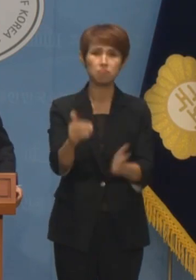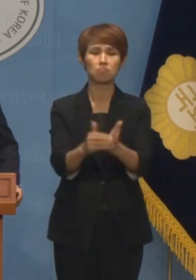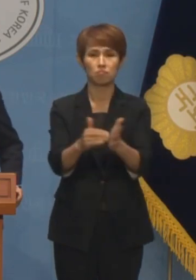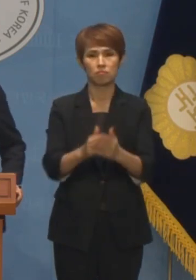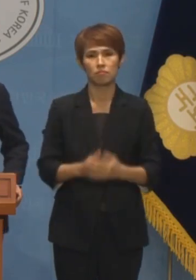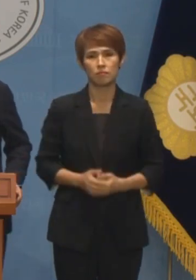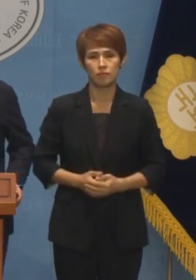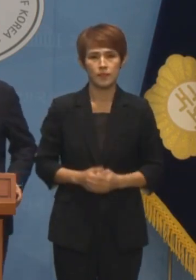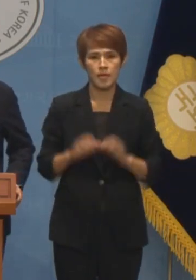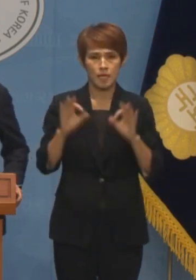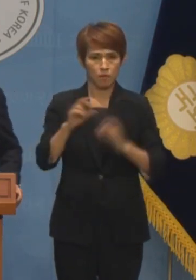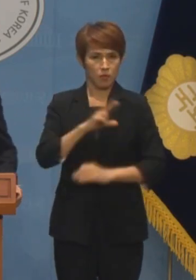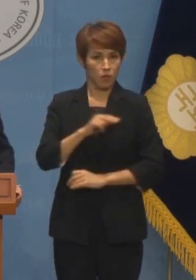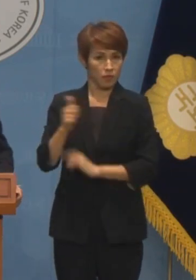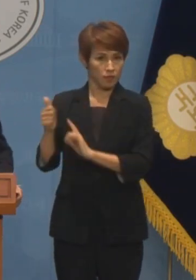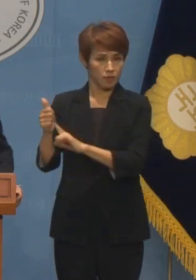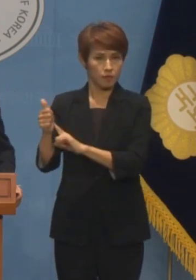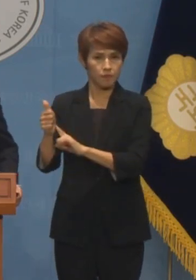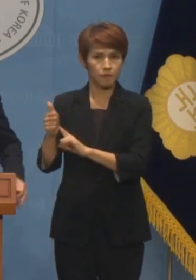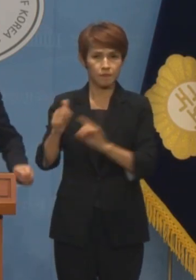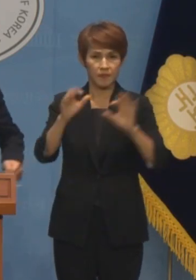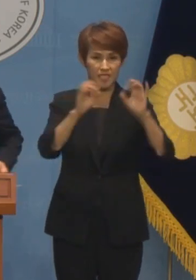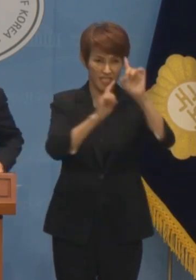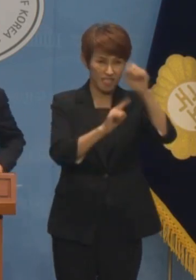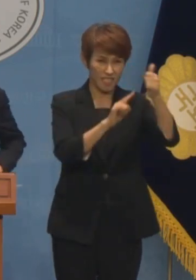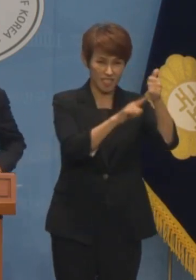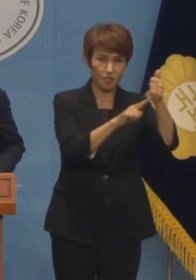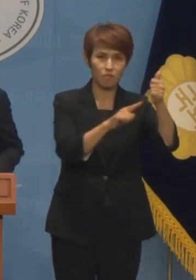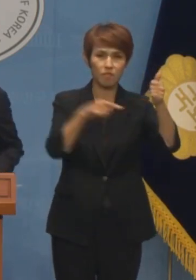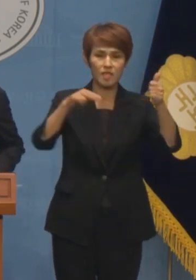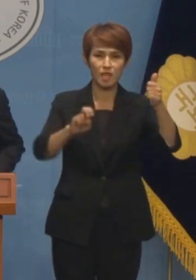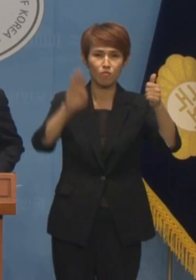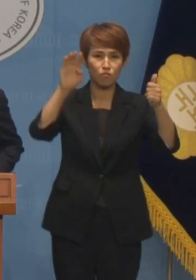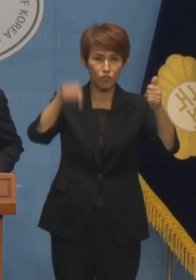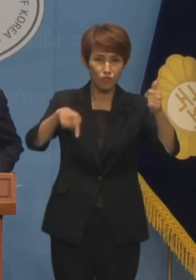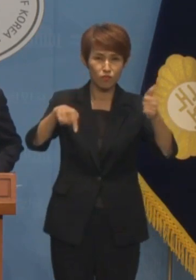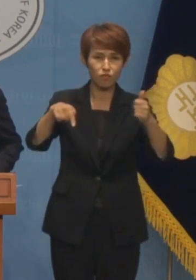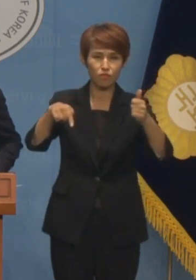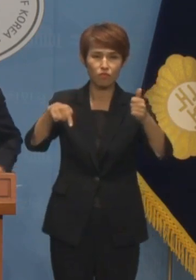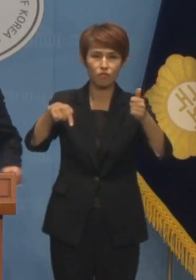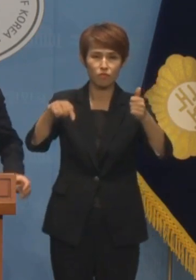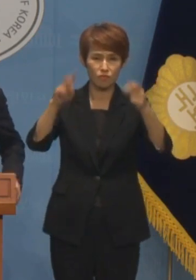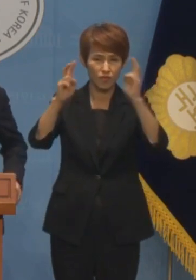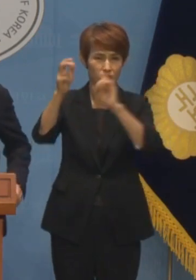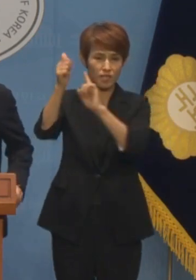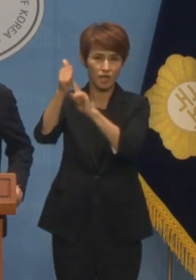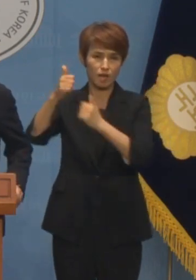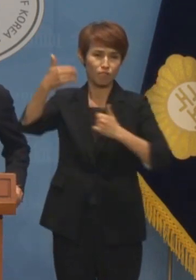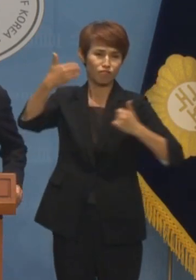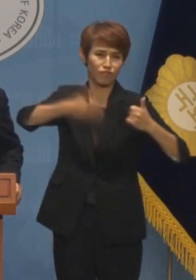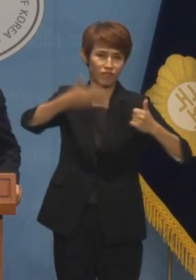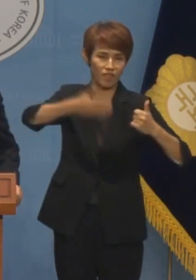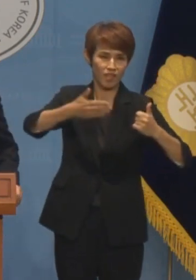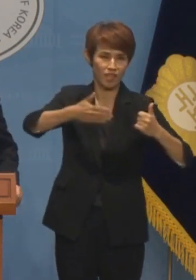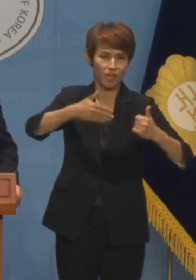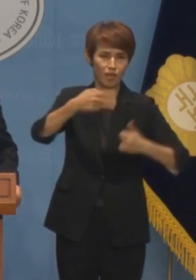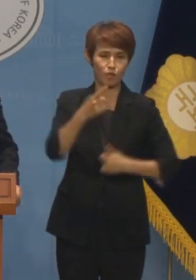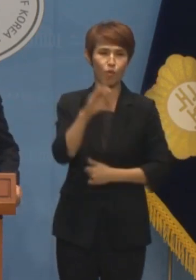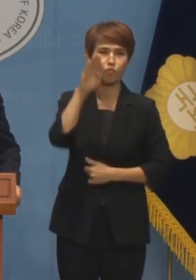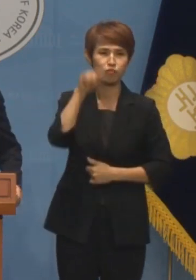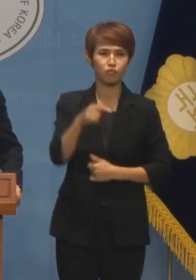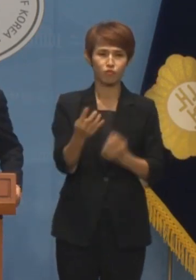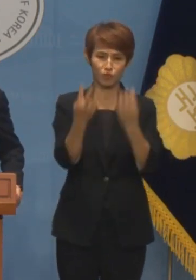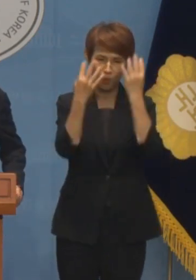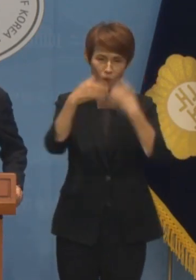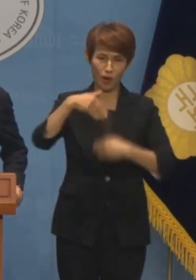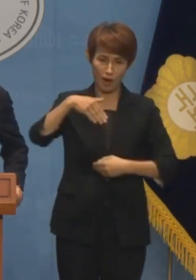김승원 위원은 이종호가 삼부토건의 전 주인인 조성옥의 아들 조원일이의 청탁을 받아 동부구치소에 가야